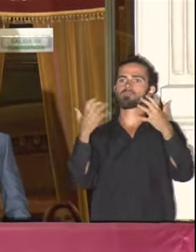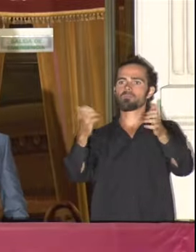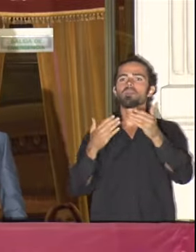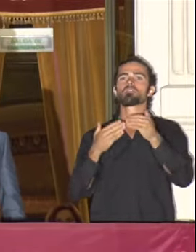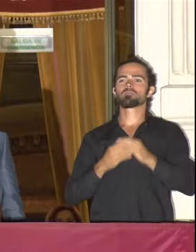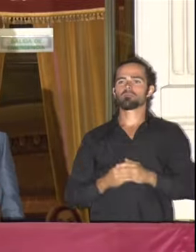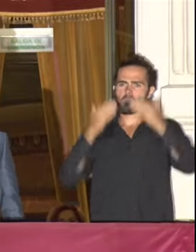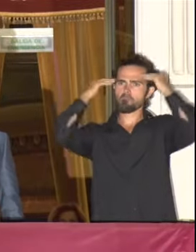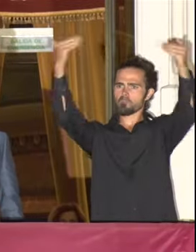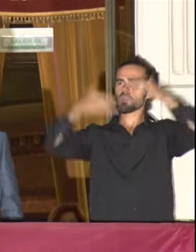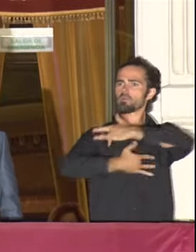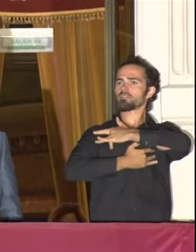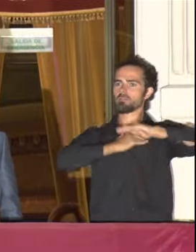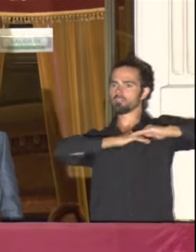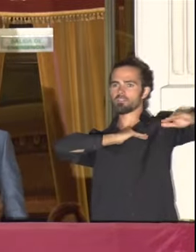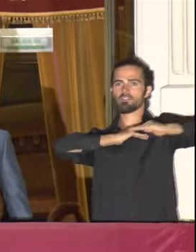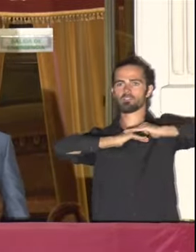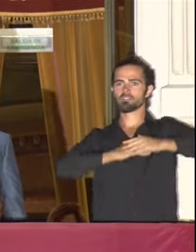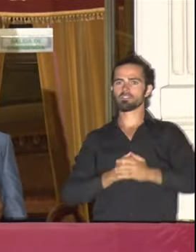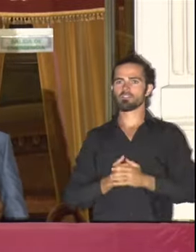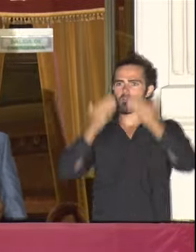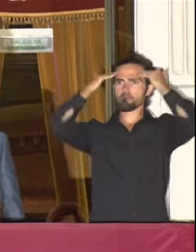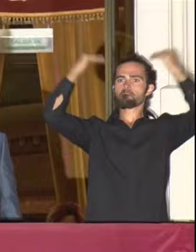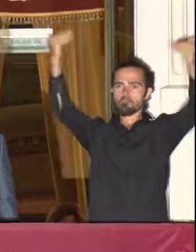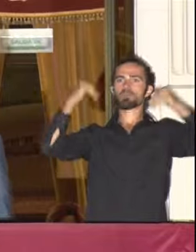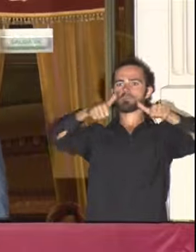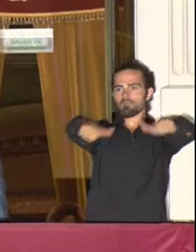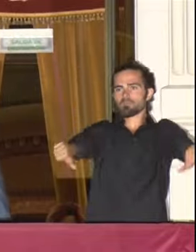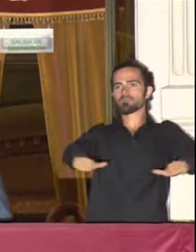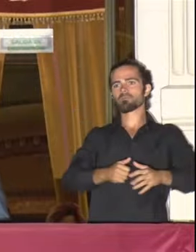¡Viva la Virgen de los Llanos! ¡Viva Albacete!